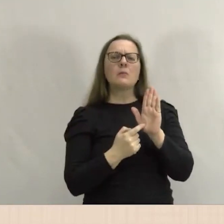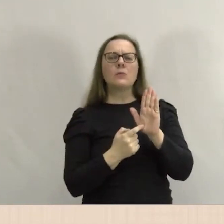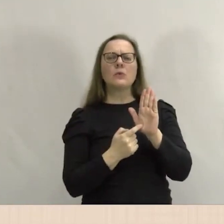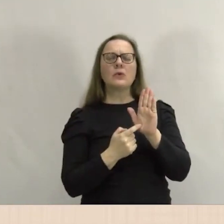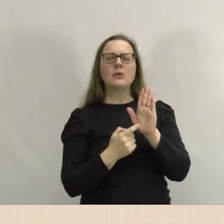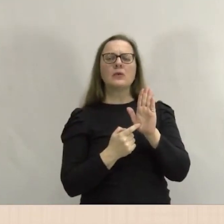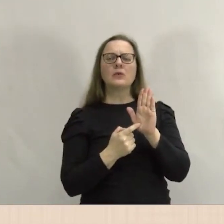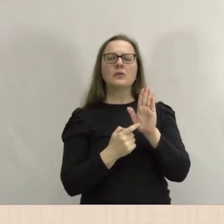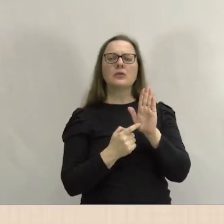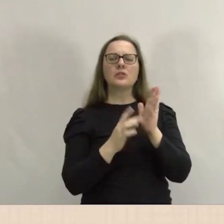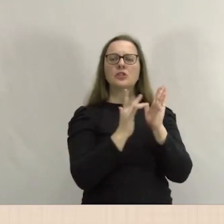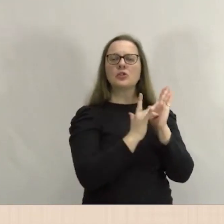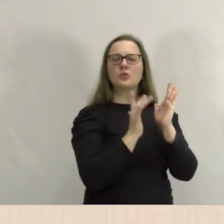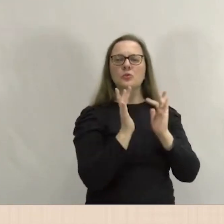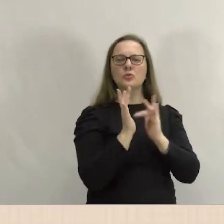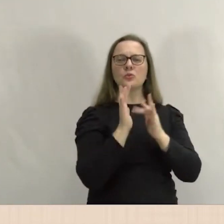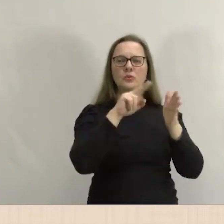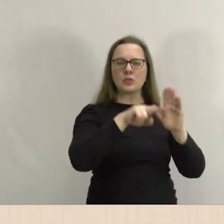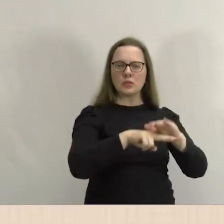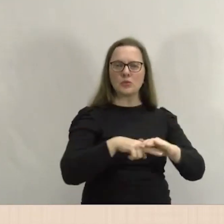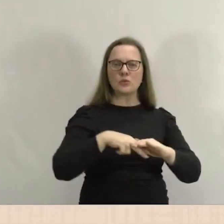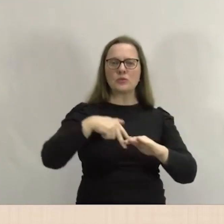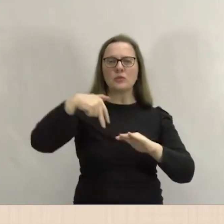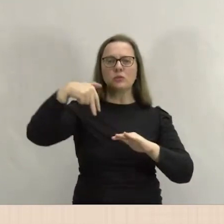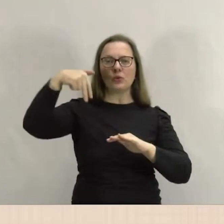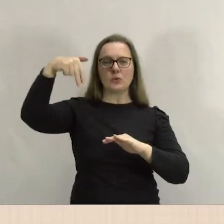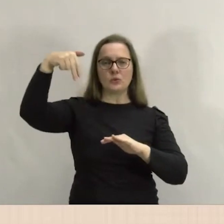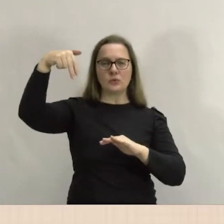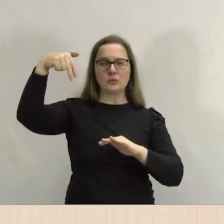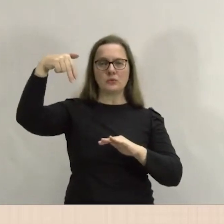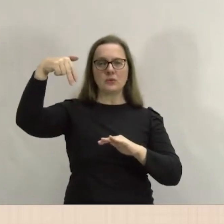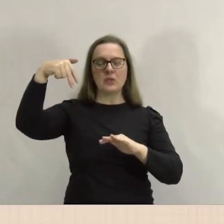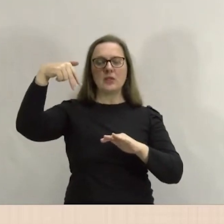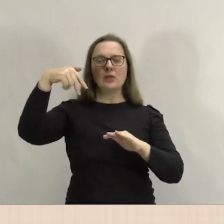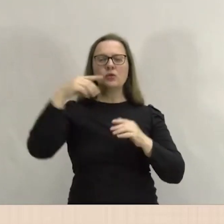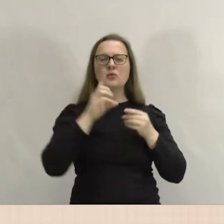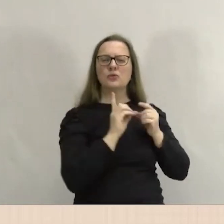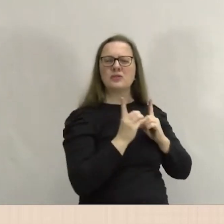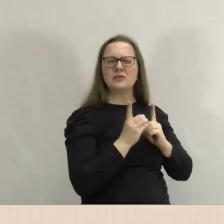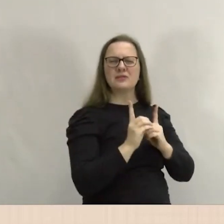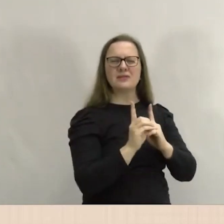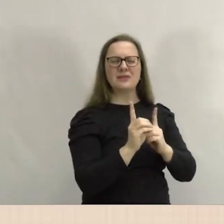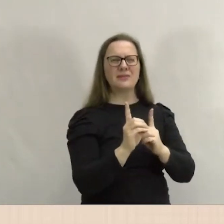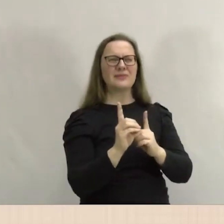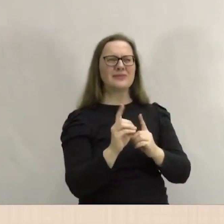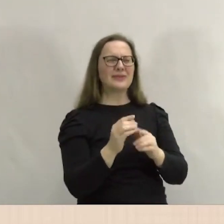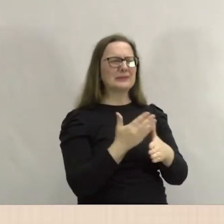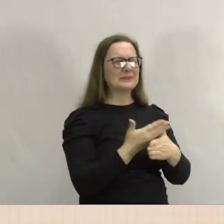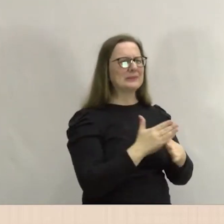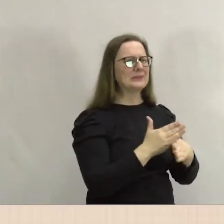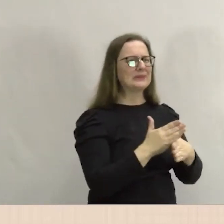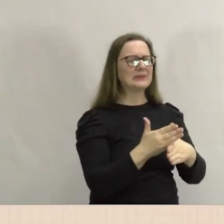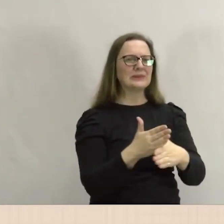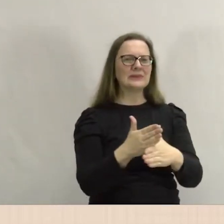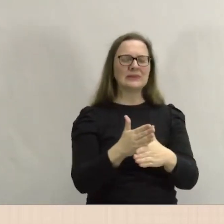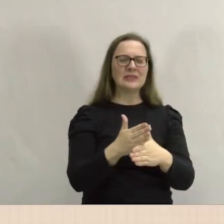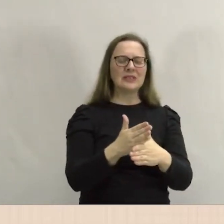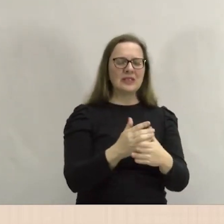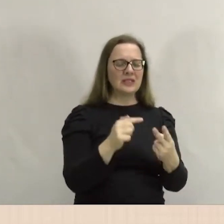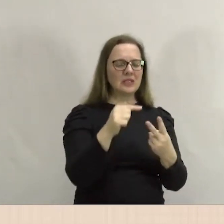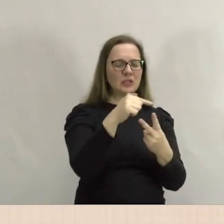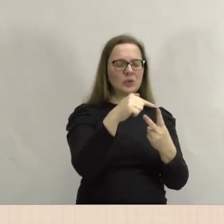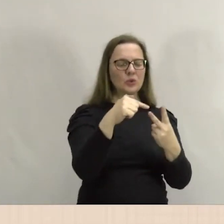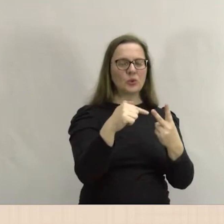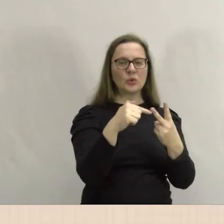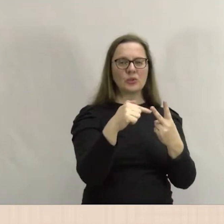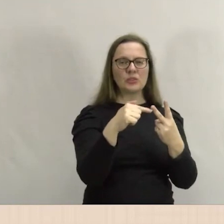ressuscitou, os discípulos estavam meio perdidos. Dois dos discípulos